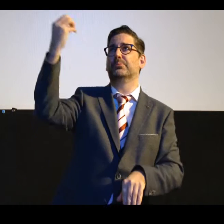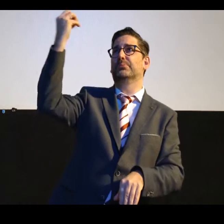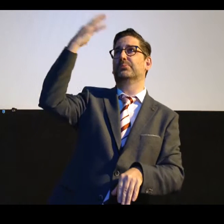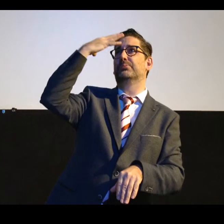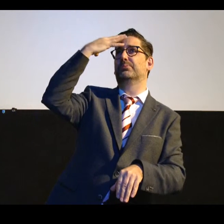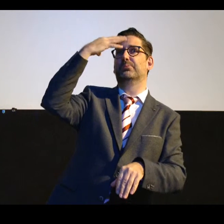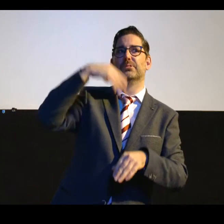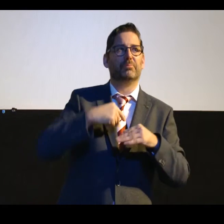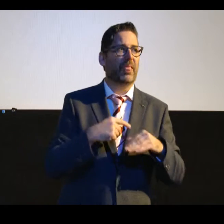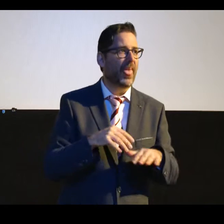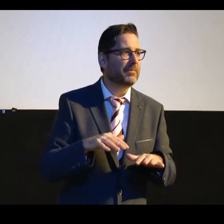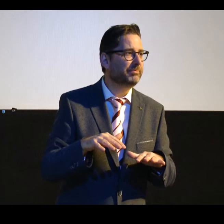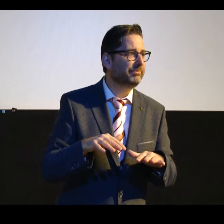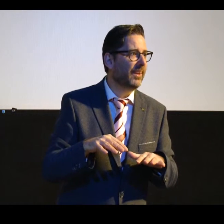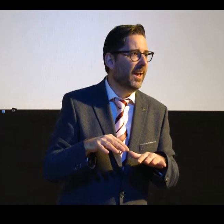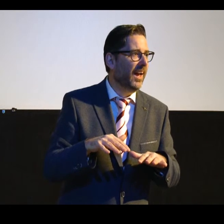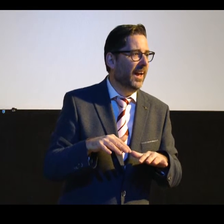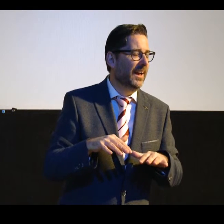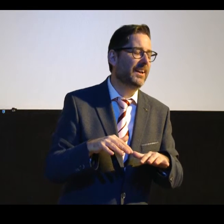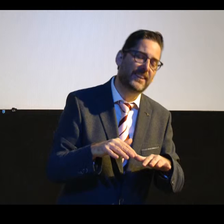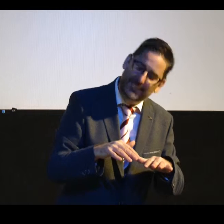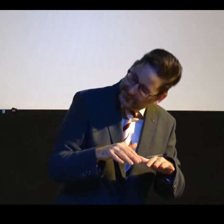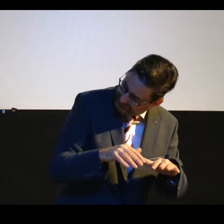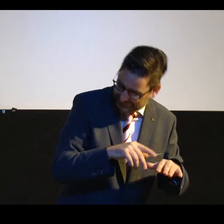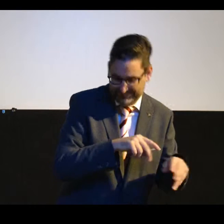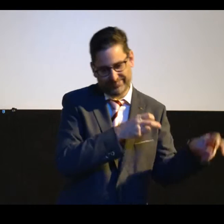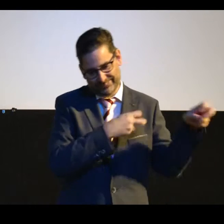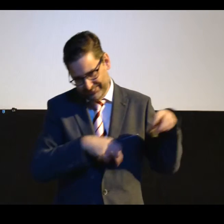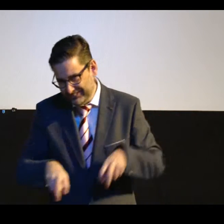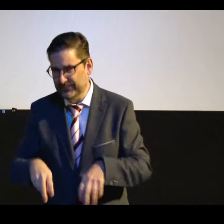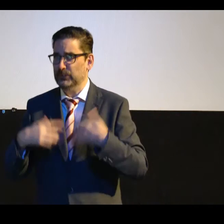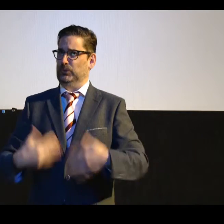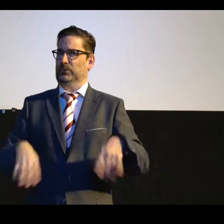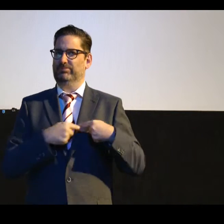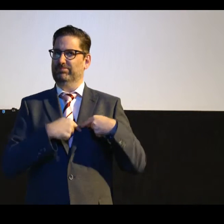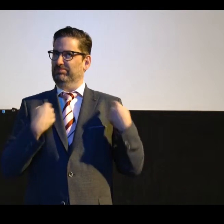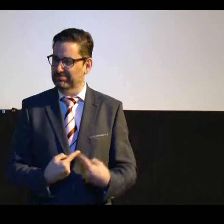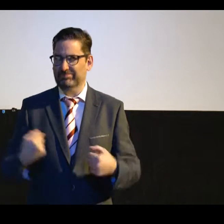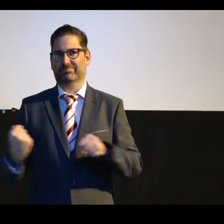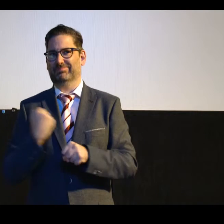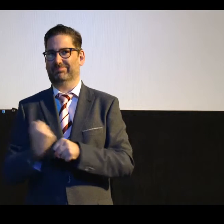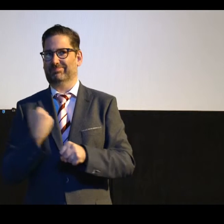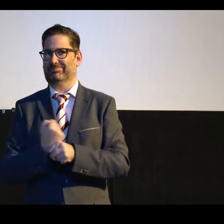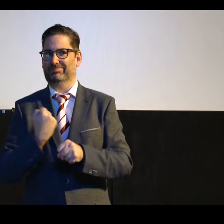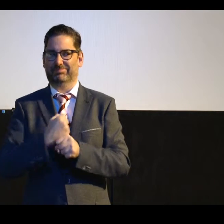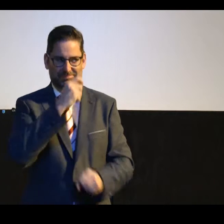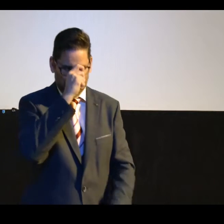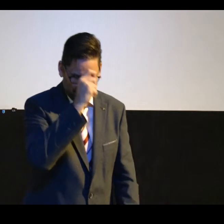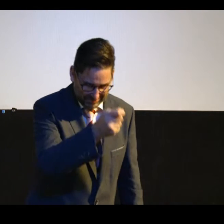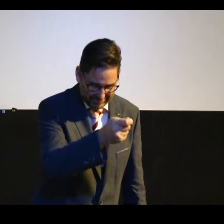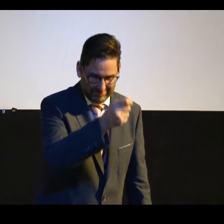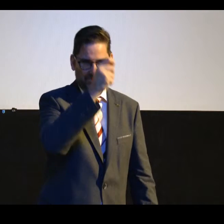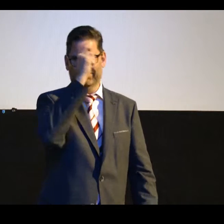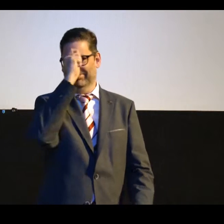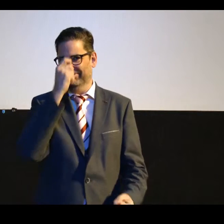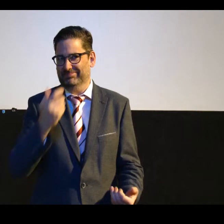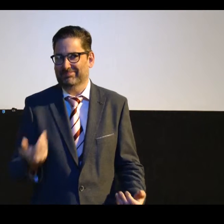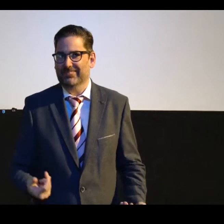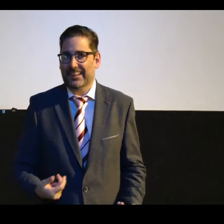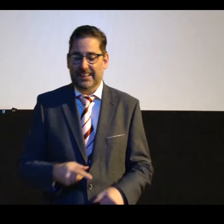de bastante esfuerzo y que por mucho que hemos querido visitar la playa y otros encantos de la isla, no ha sido posible